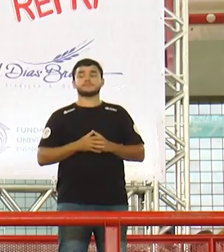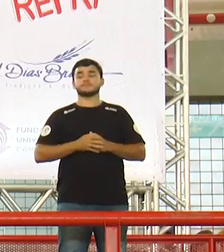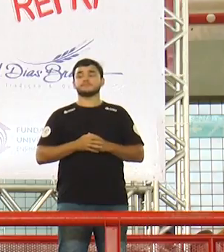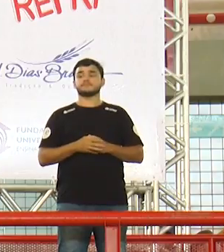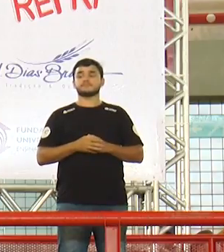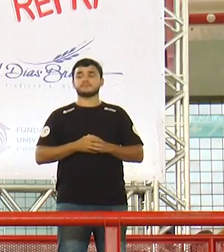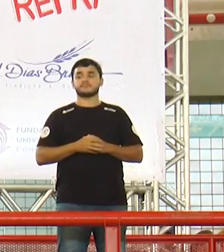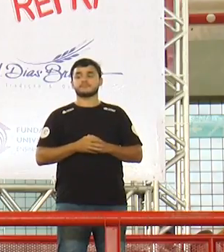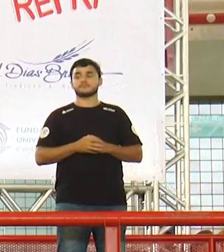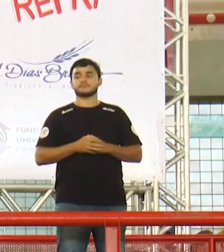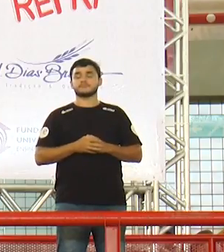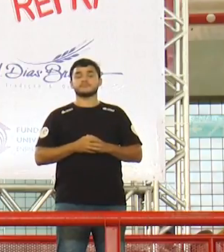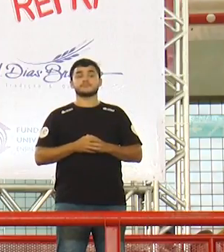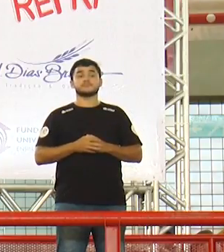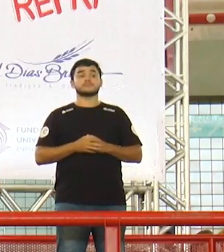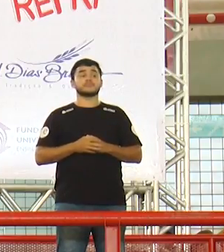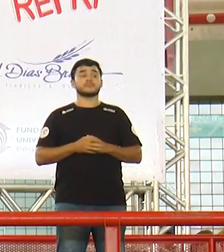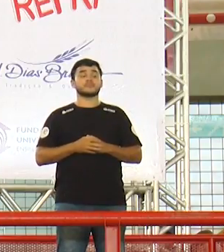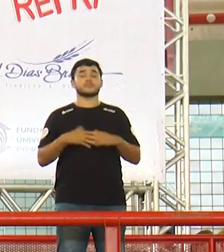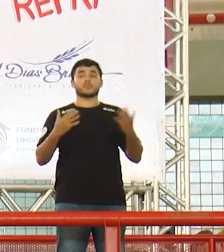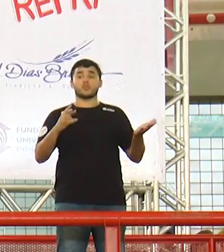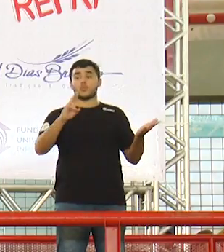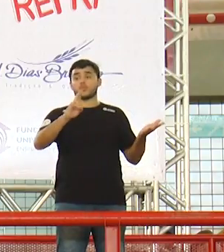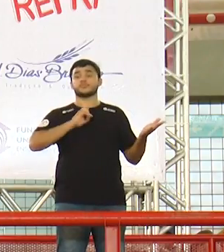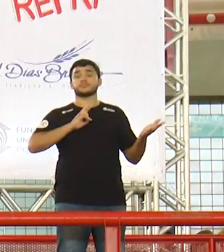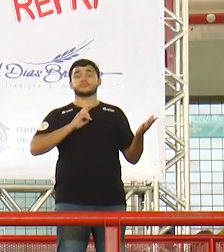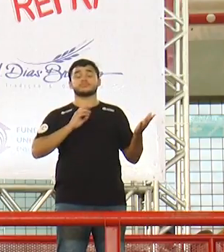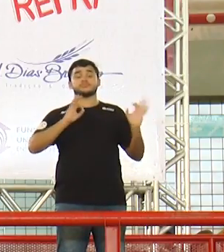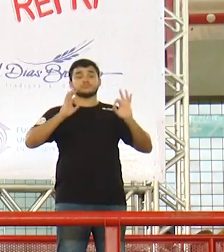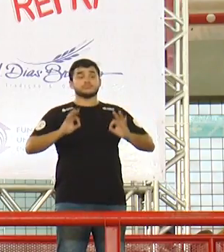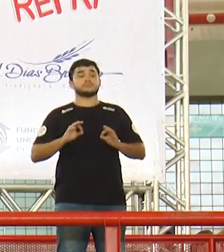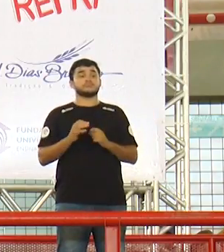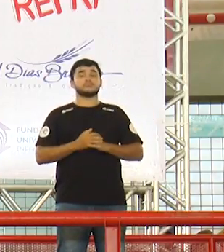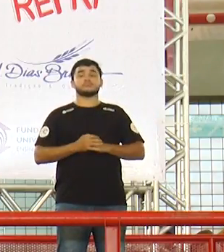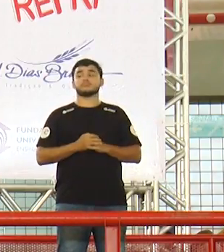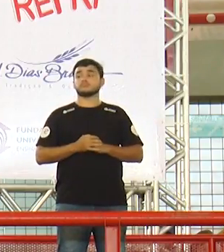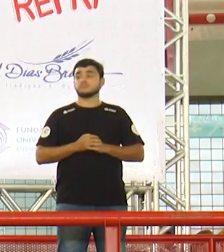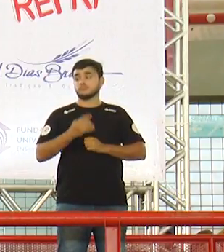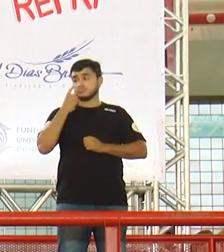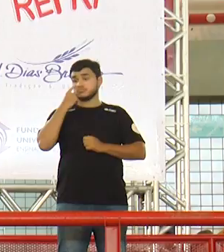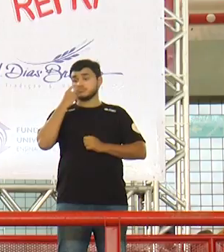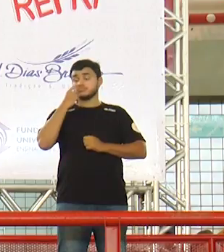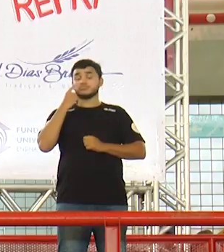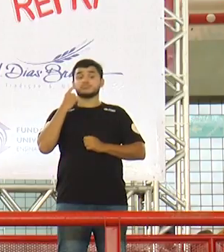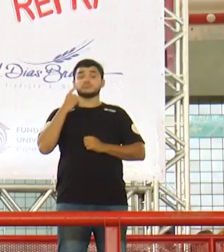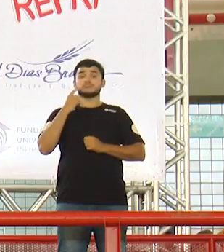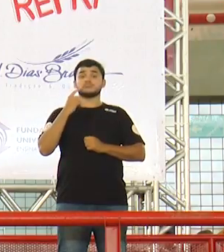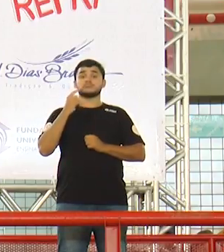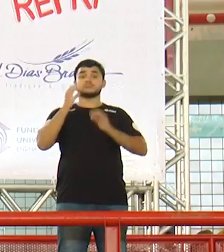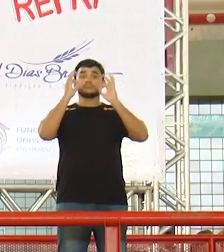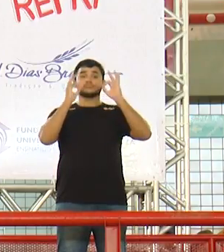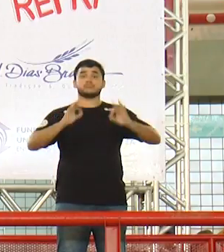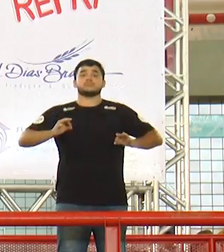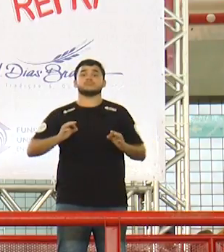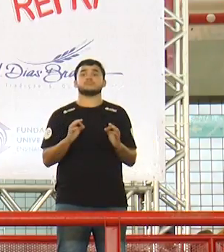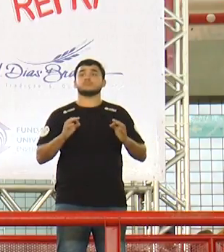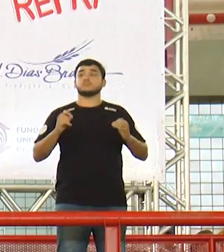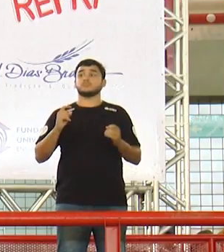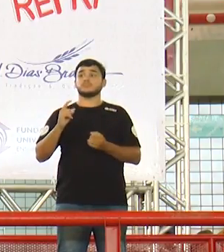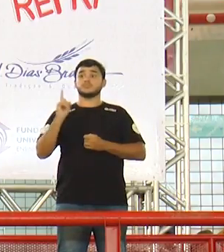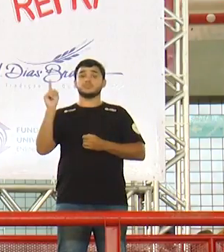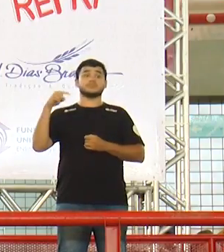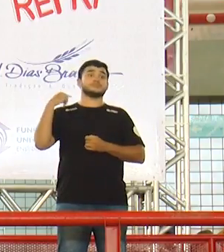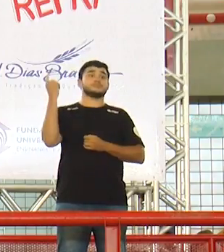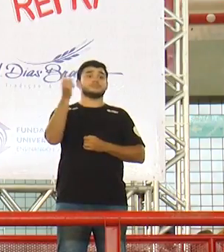agora, diz qual é a alternativa correta, mas diz para abalar as